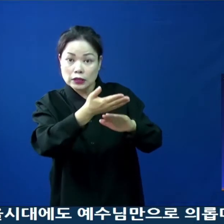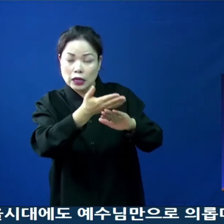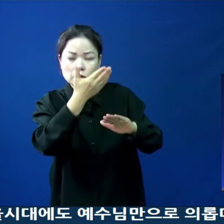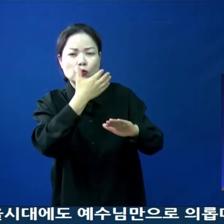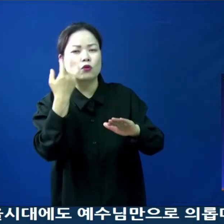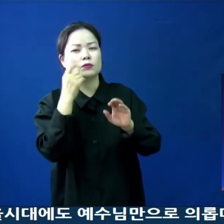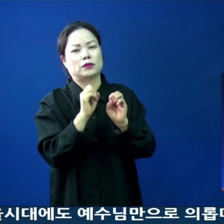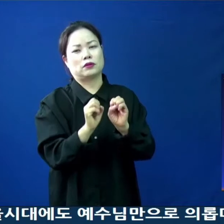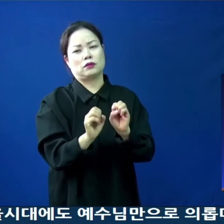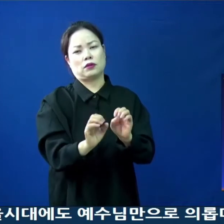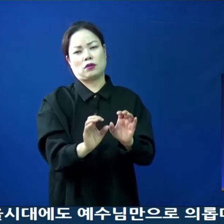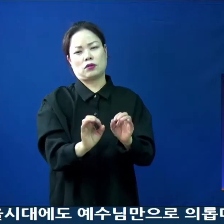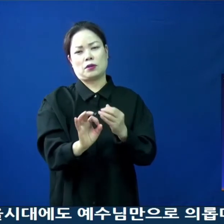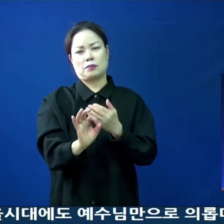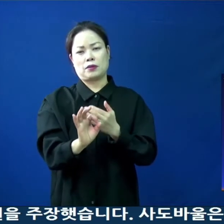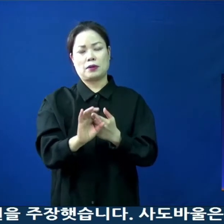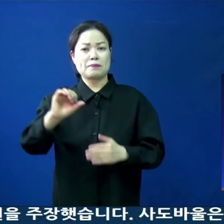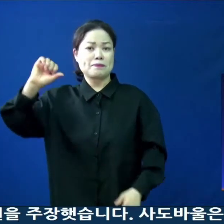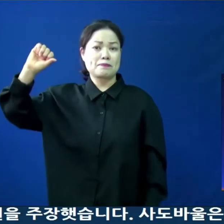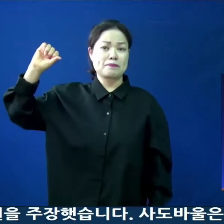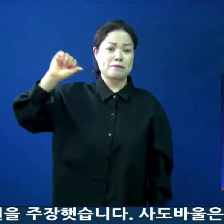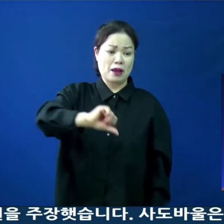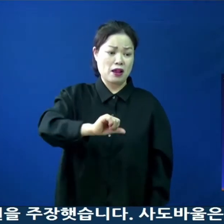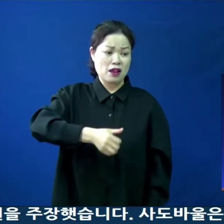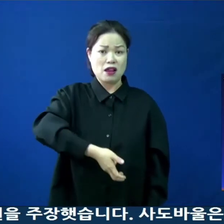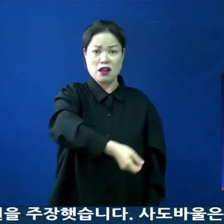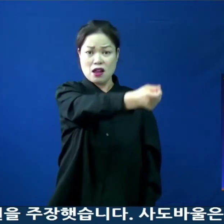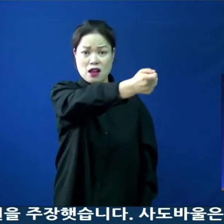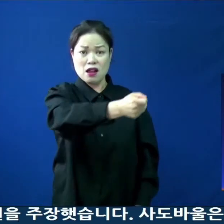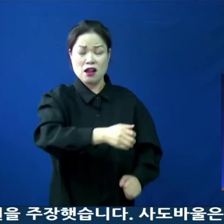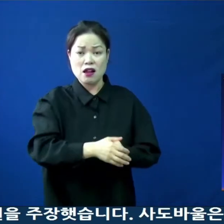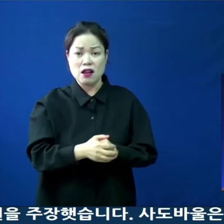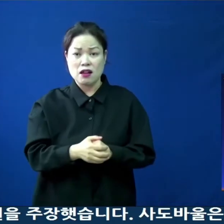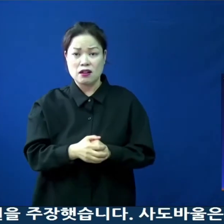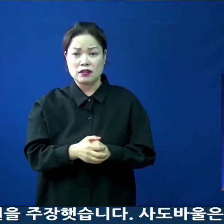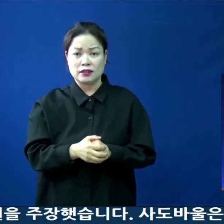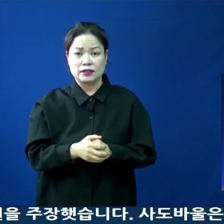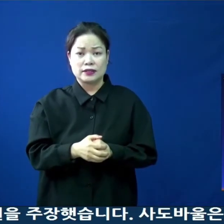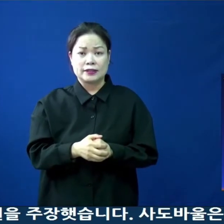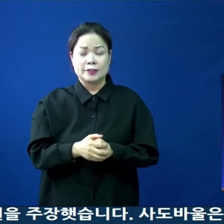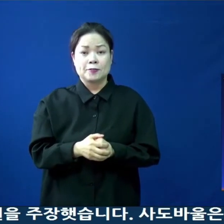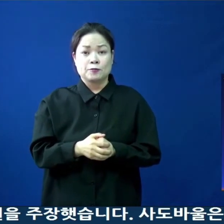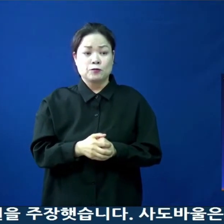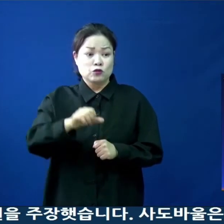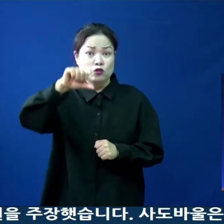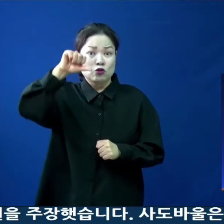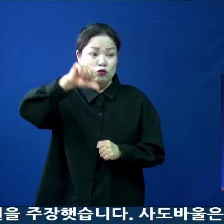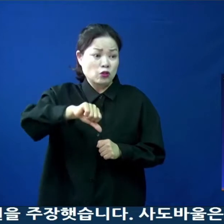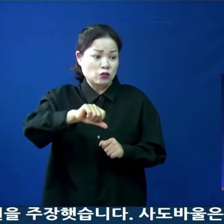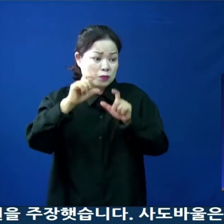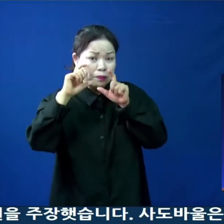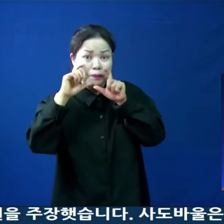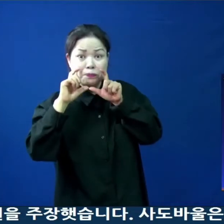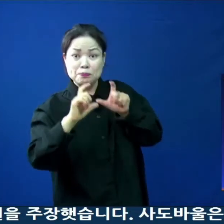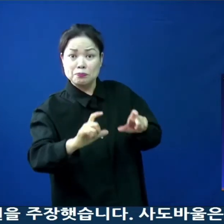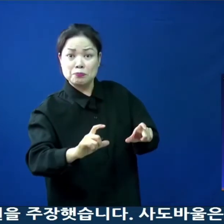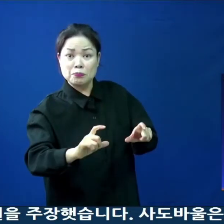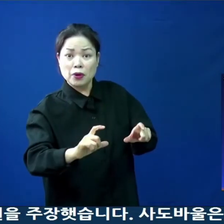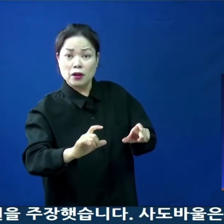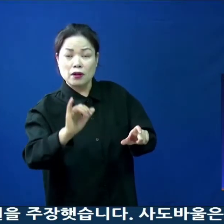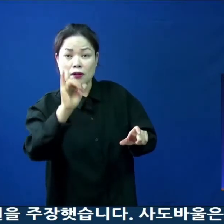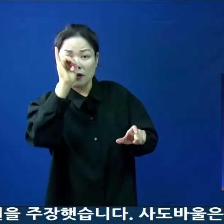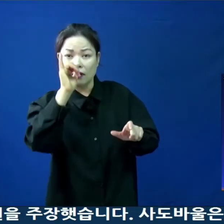복음을 전하면 저주를 받을지어다. 아나떼마, 저주를 선포하고